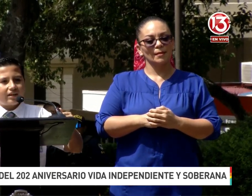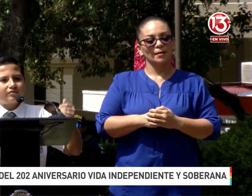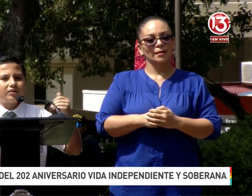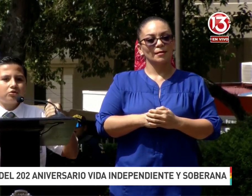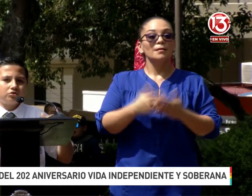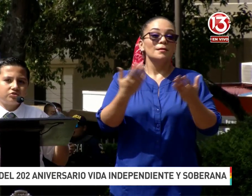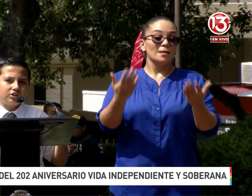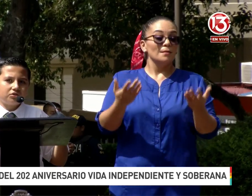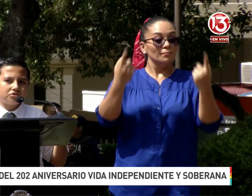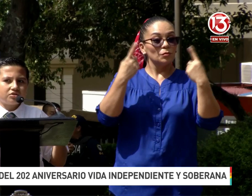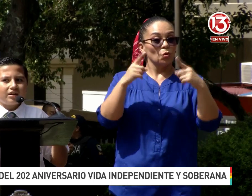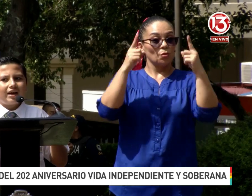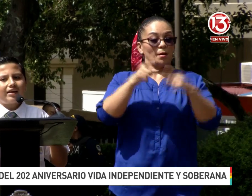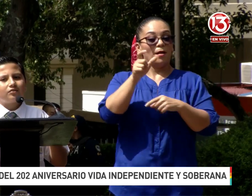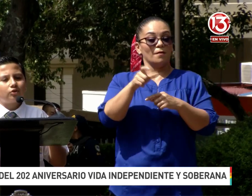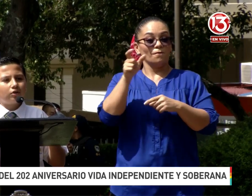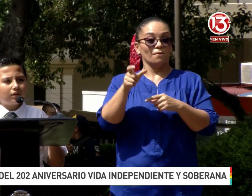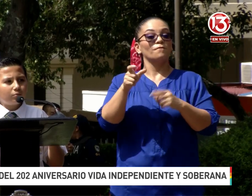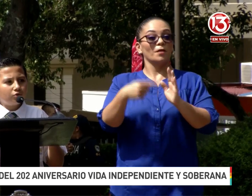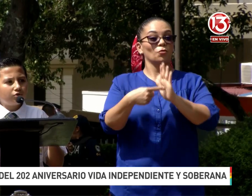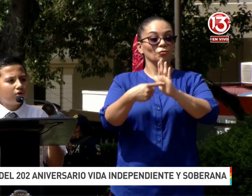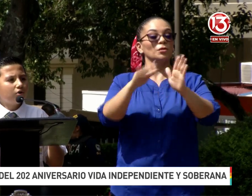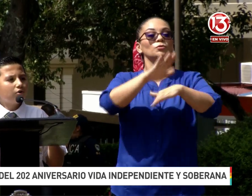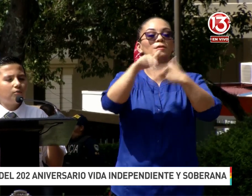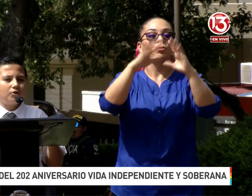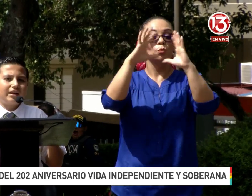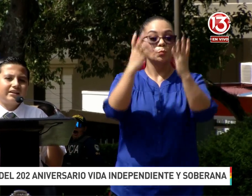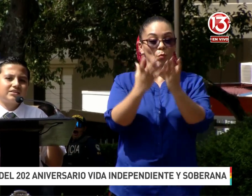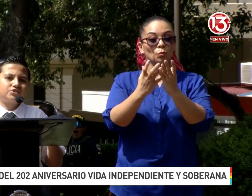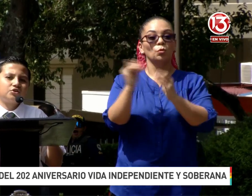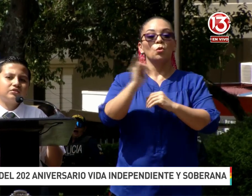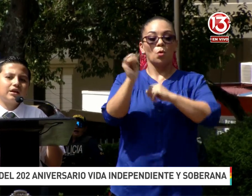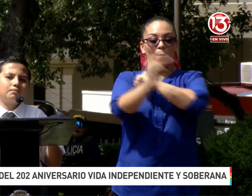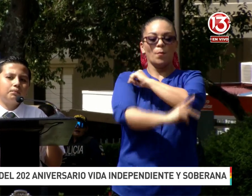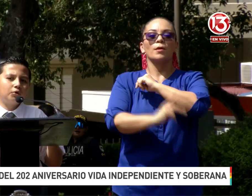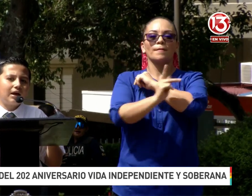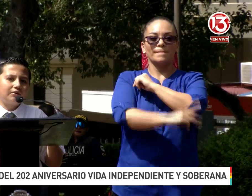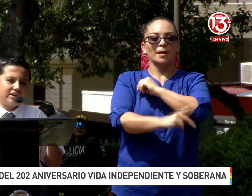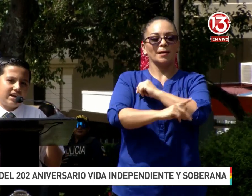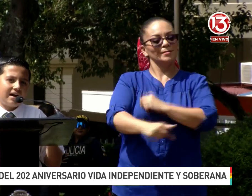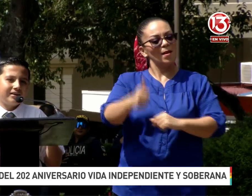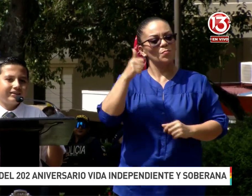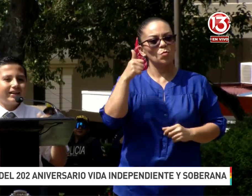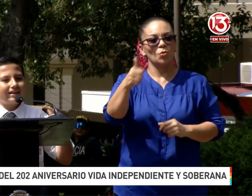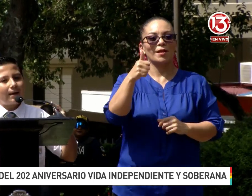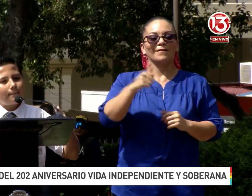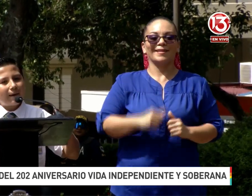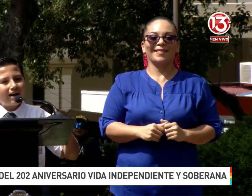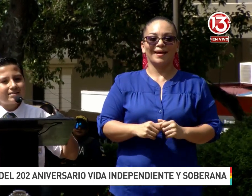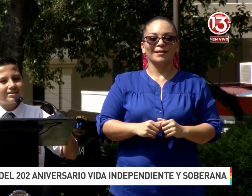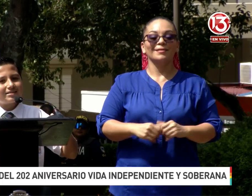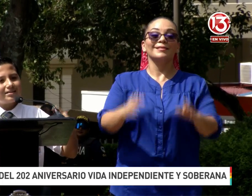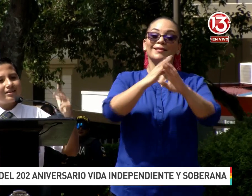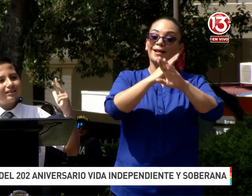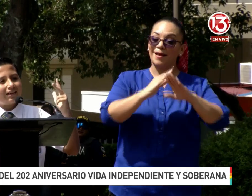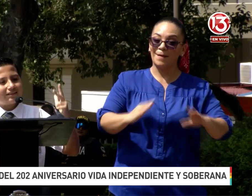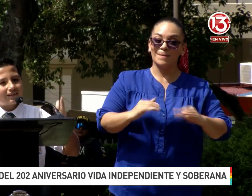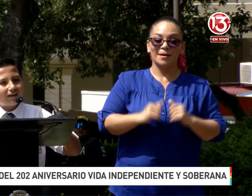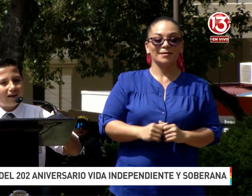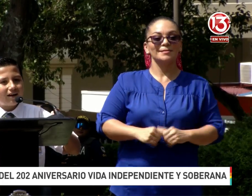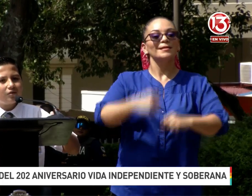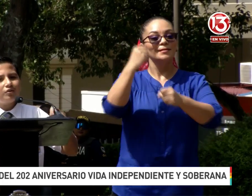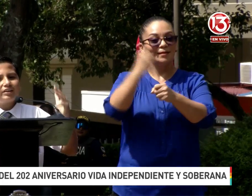lográramos ser reconocidos en todo el mundo como la nación del pura vida, de la paz,